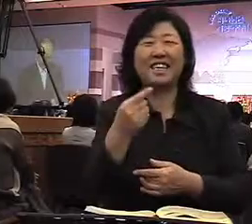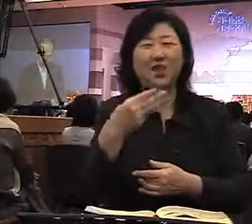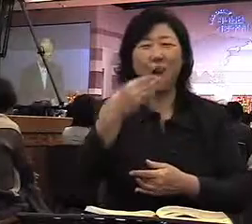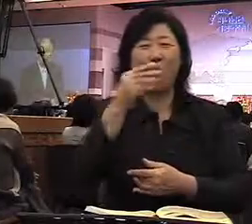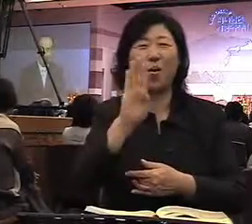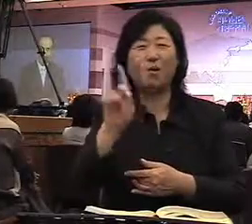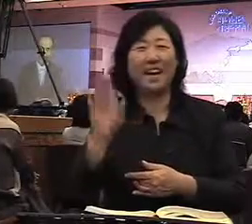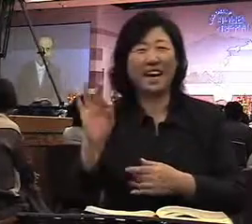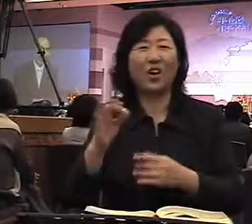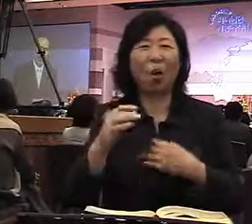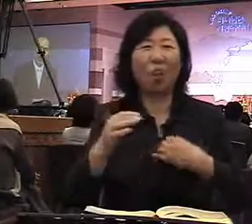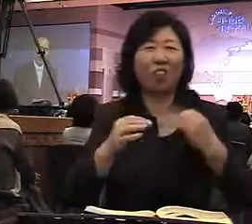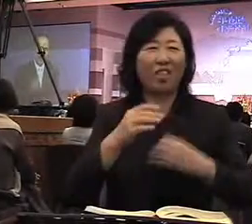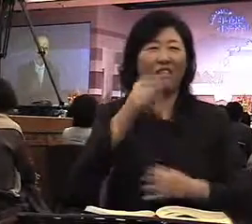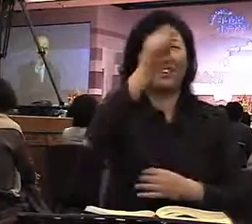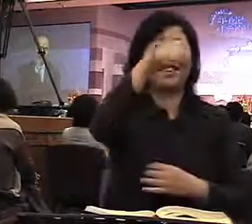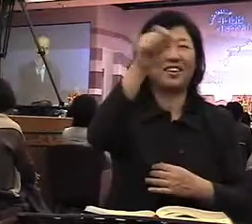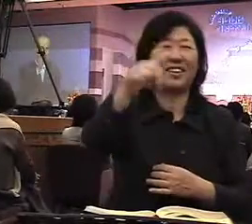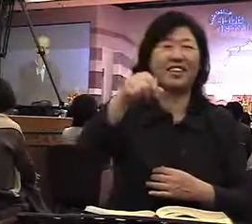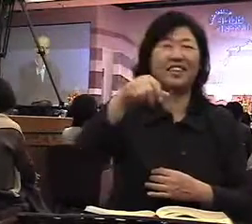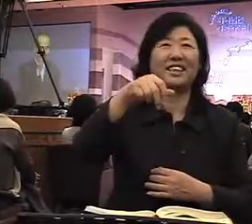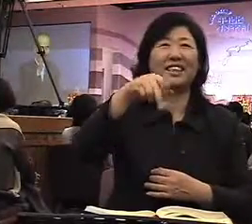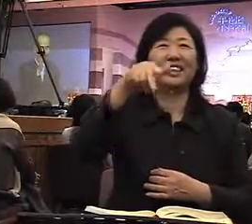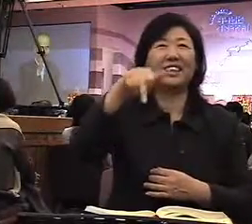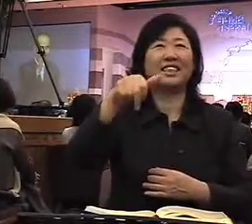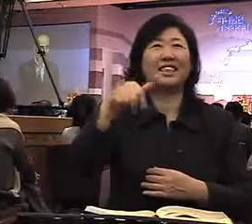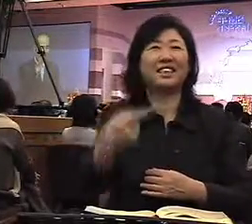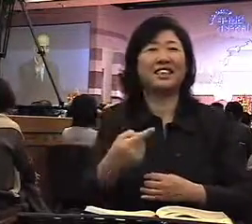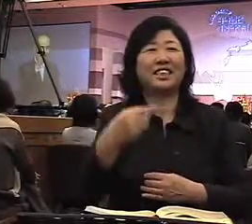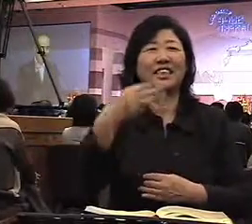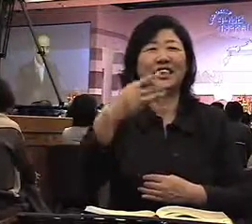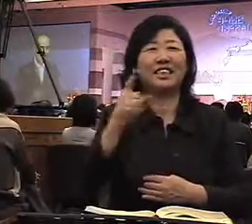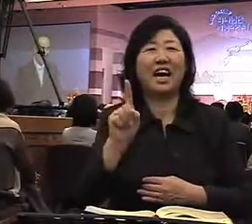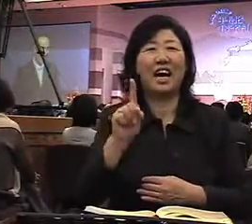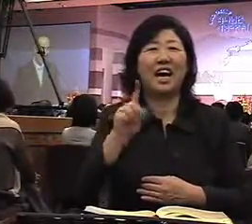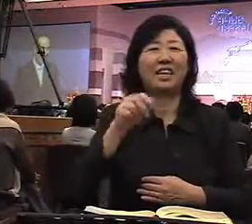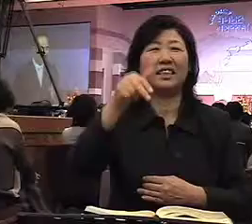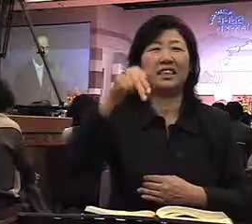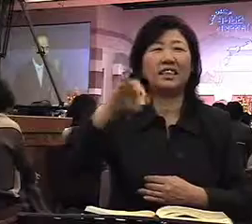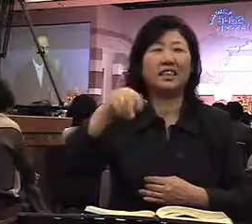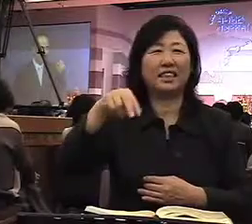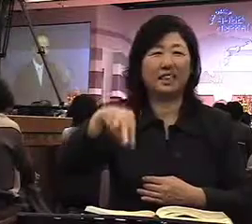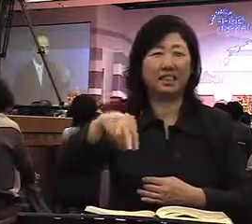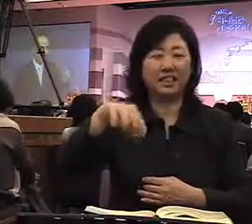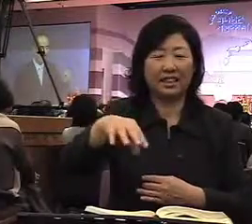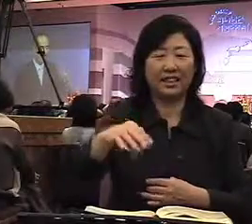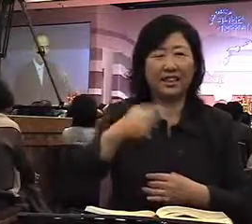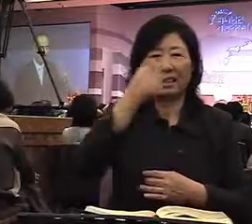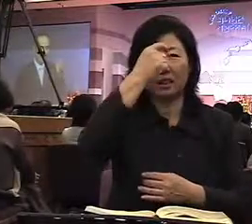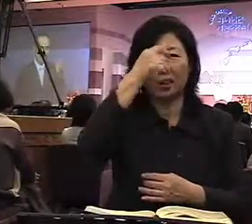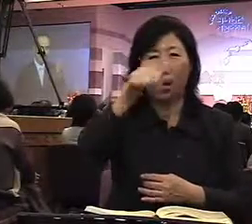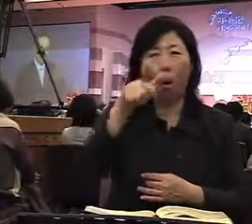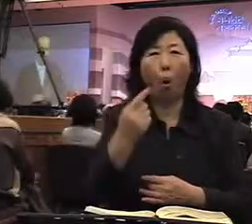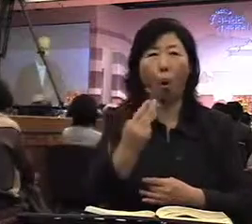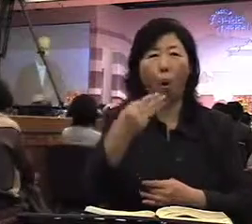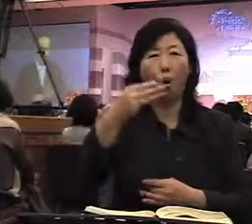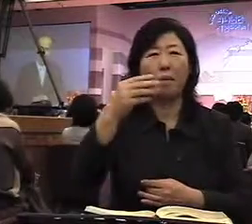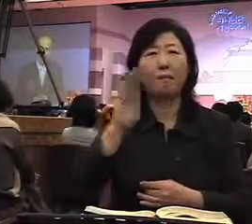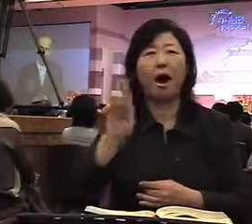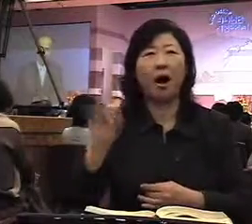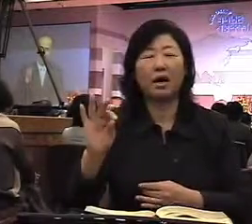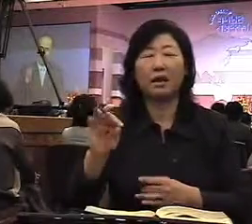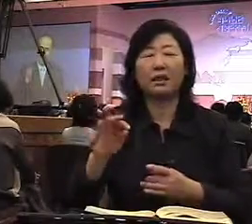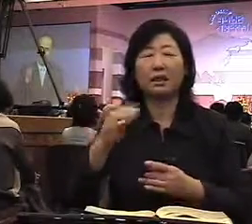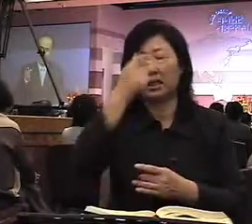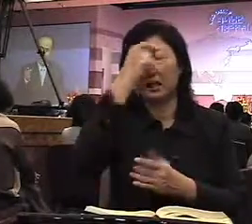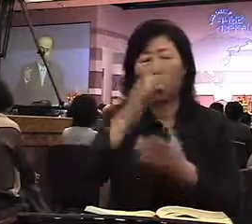아닙니다. 저는 옷 걸어놓잖아요. 골방 기도로 사용해요. 난 미국의 훌륭한 목사님